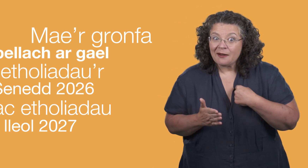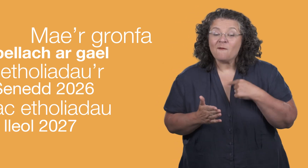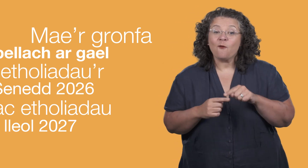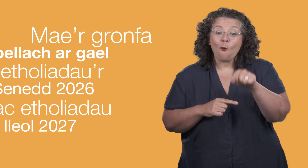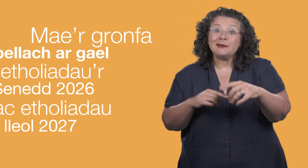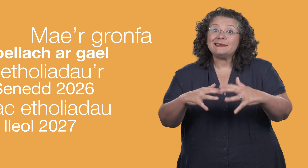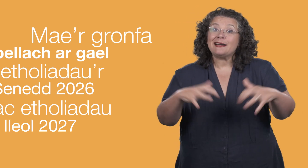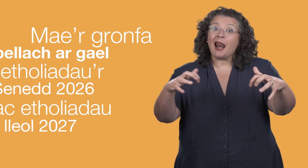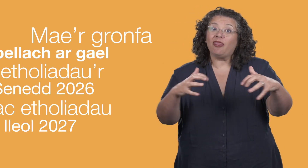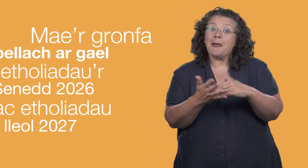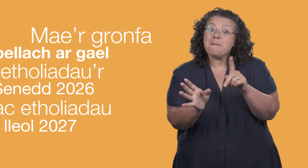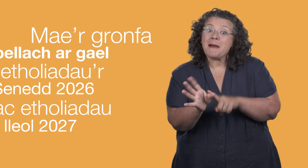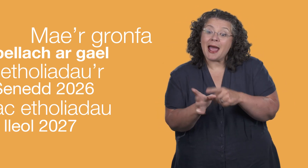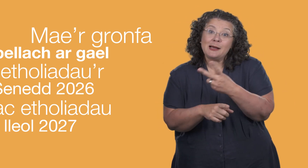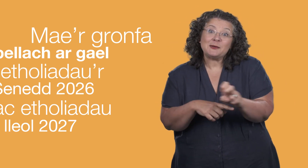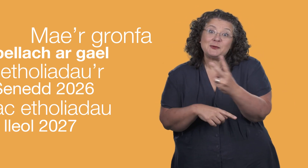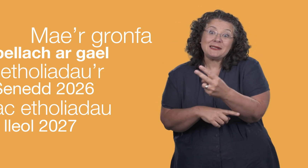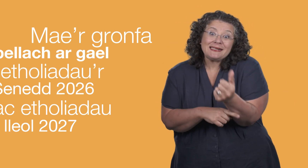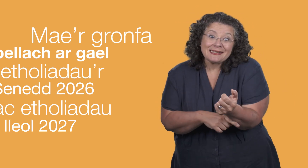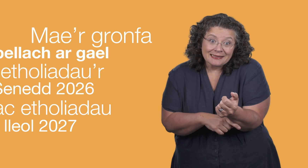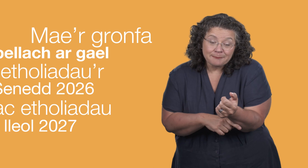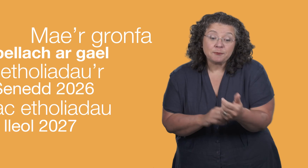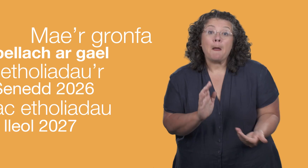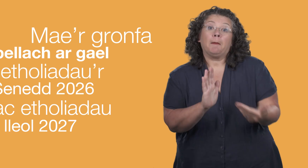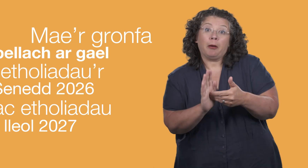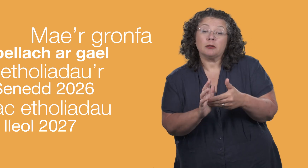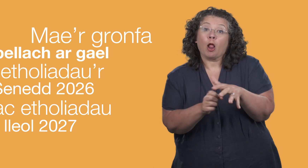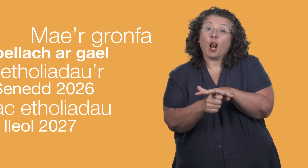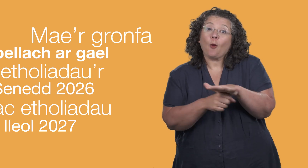a'r etholiadau Llywodraeth leol ym mis Mai